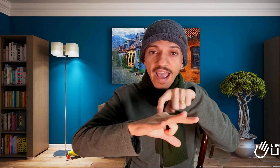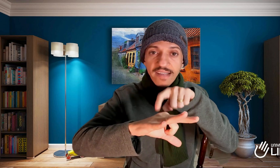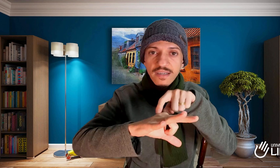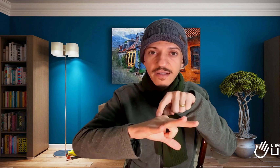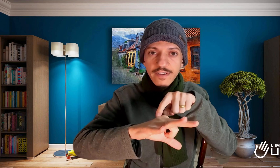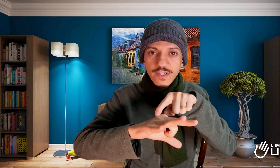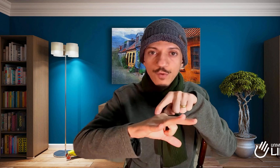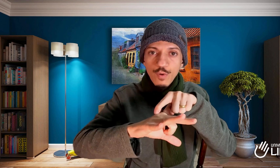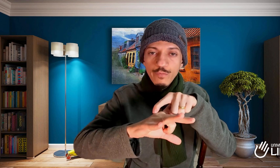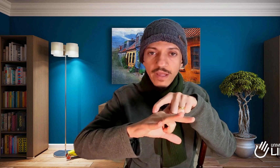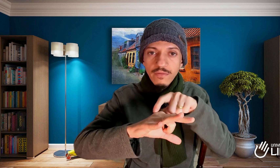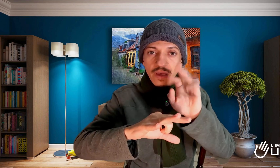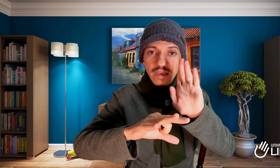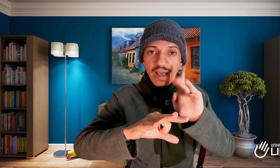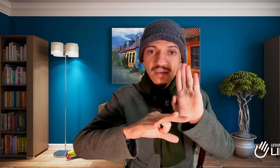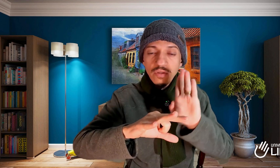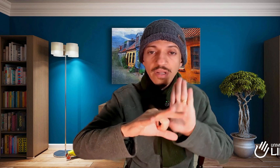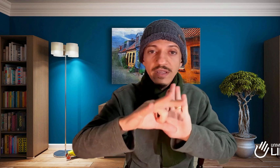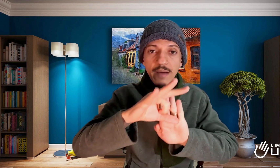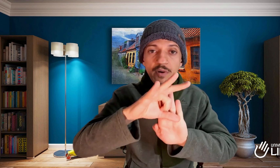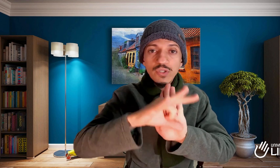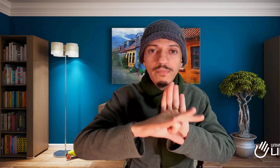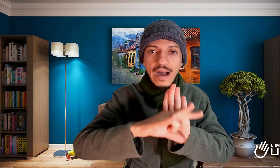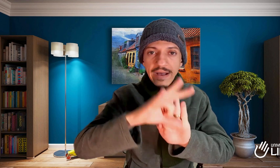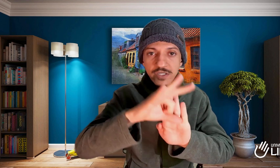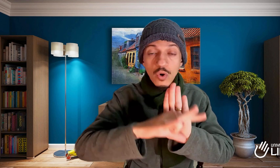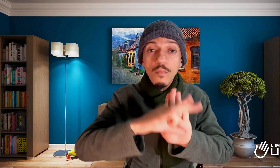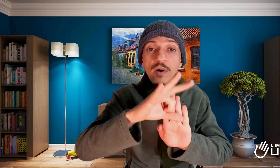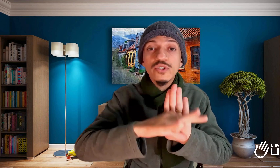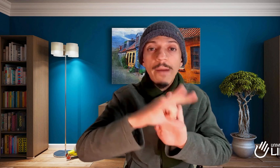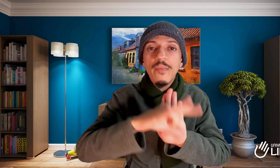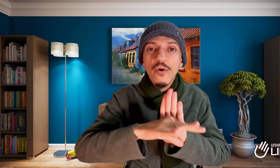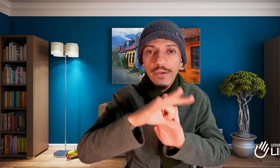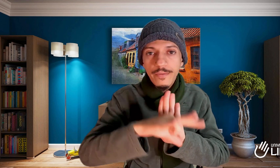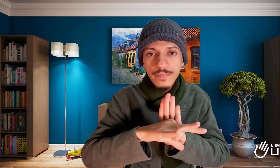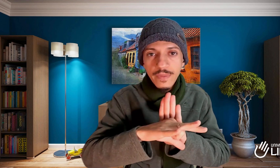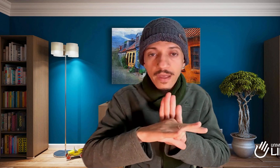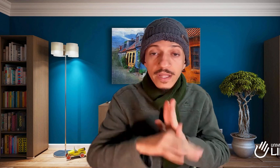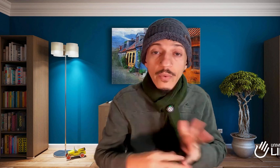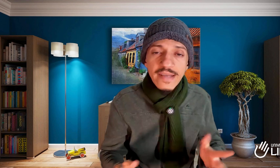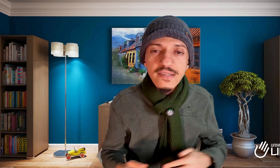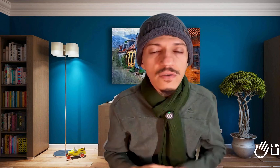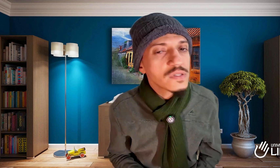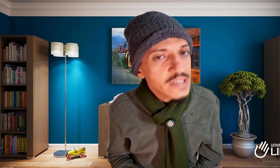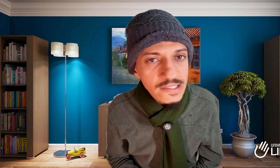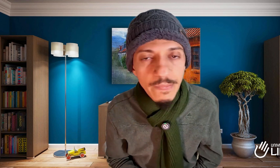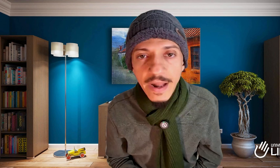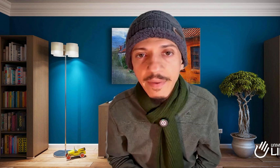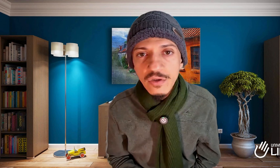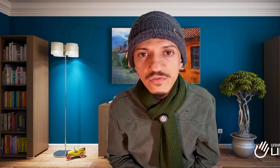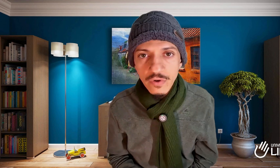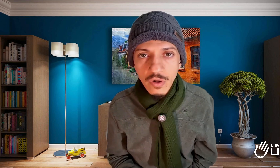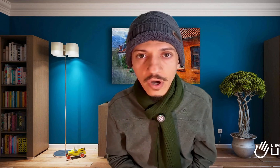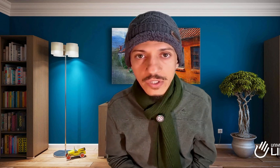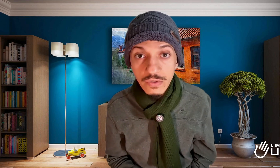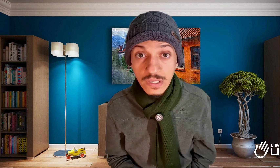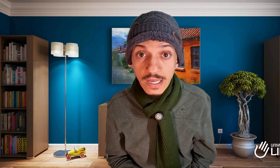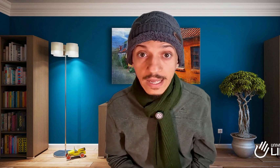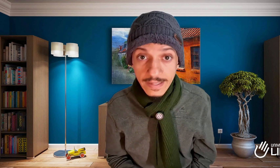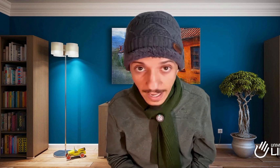que está fazendo o movimento e essa outra aqui é a mão de base ou mão de apoio. Então esses são os 7 parâmetros fonológicos da